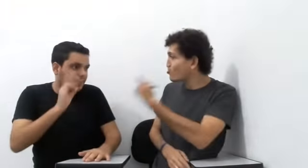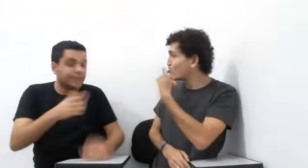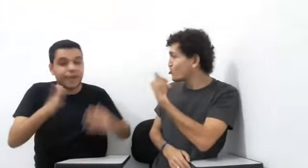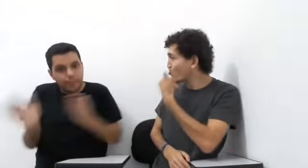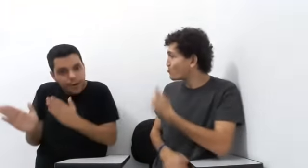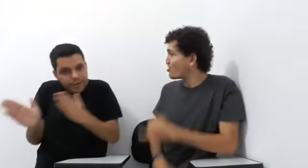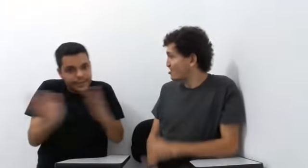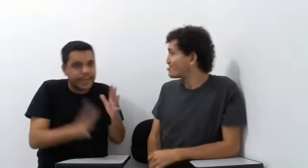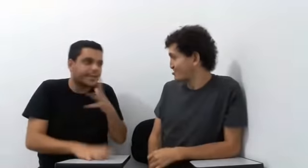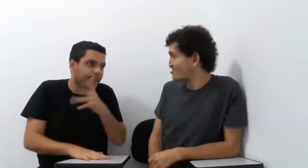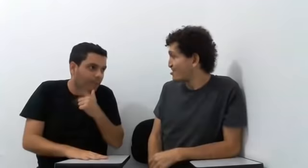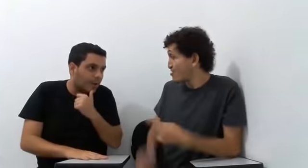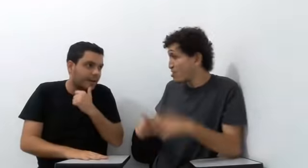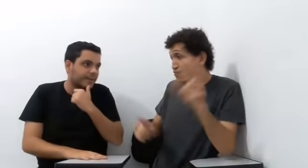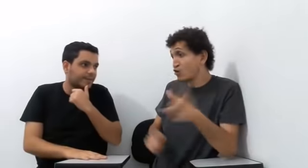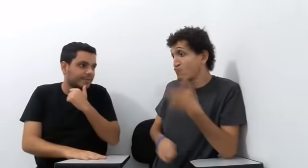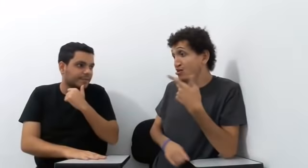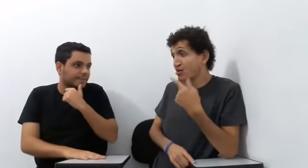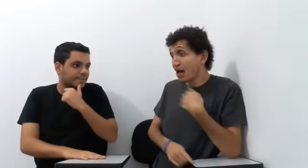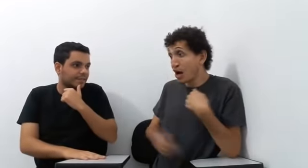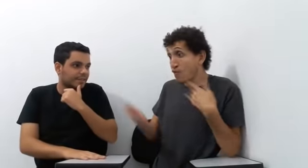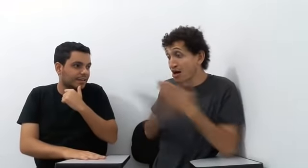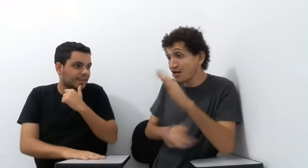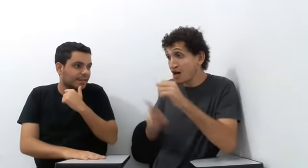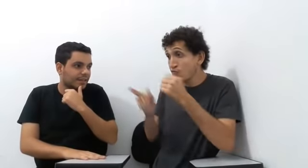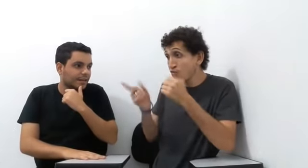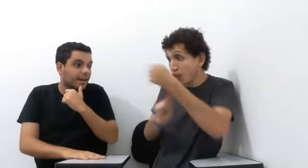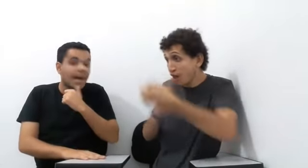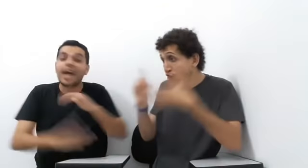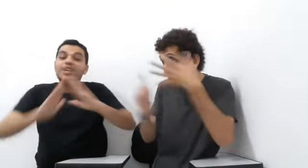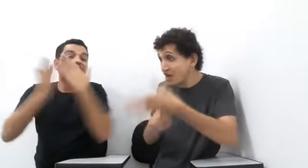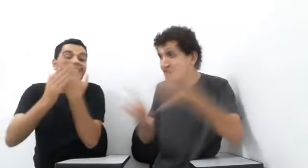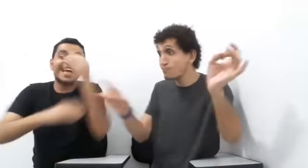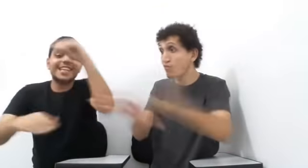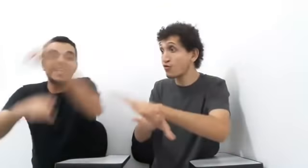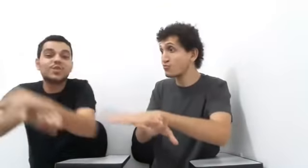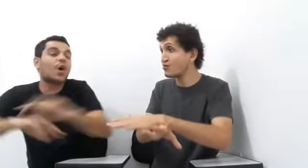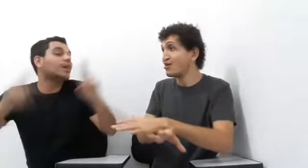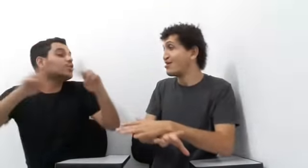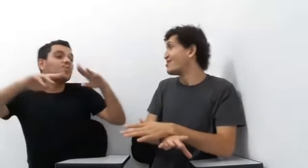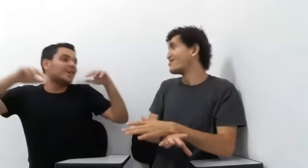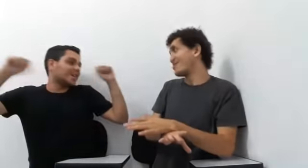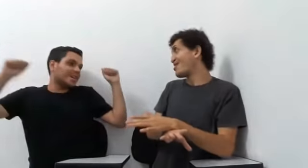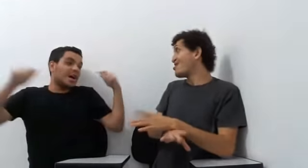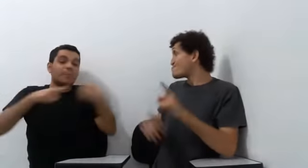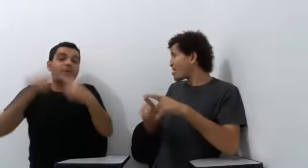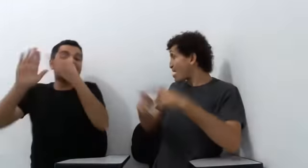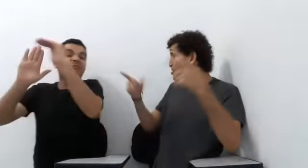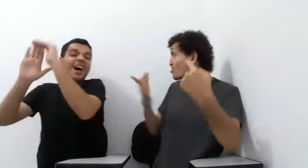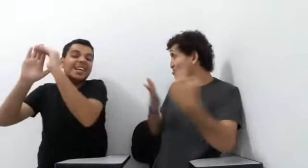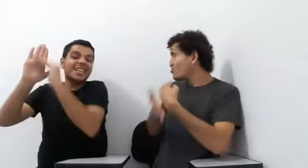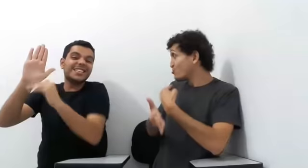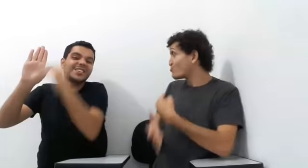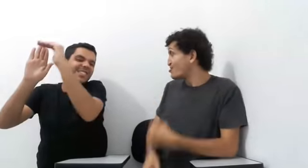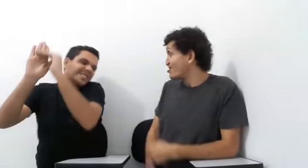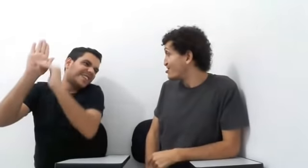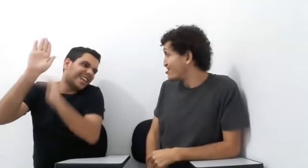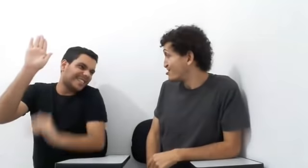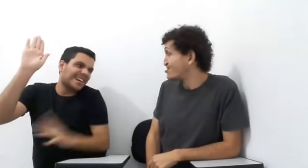Exatamente. É um processo que demora. Ao passar lá no já está dentro da escola nunca, porque tem uma lista de classificação,